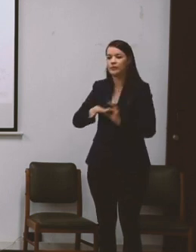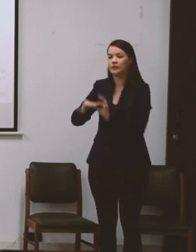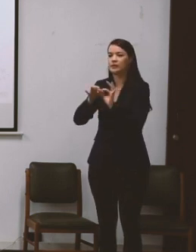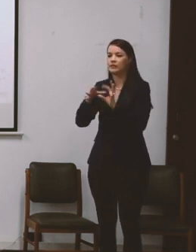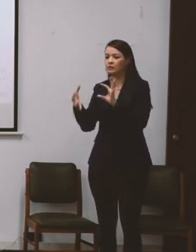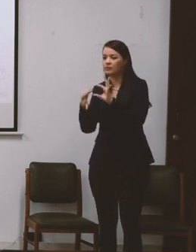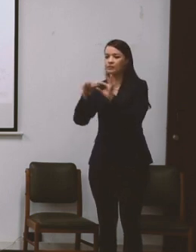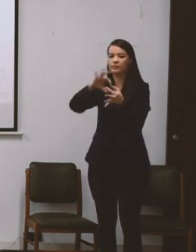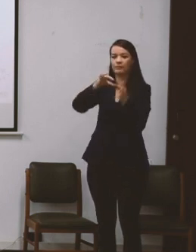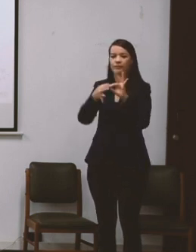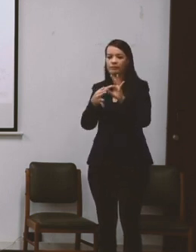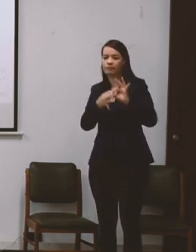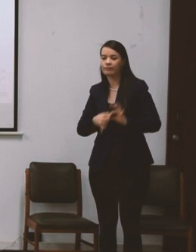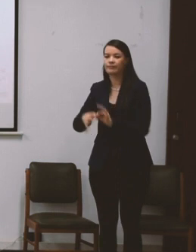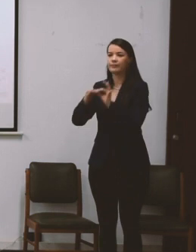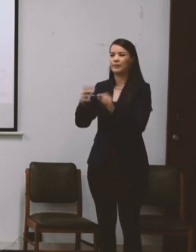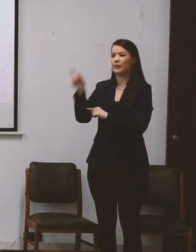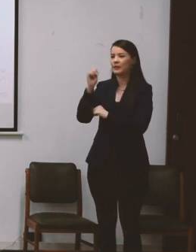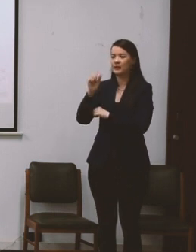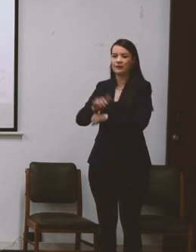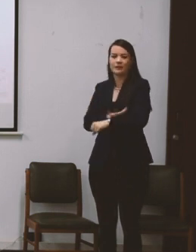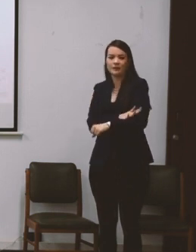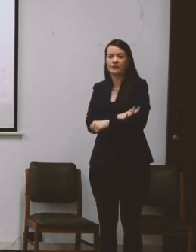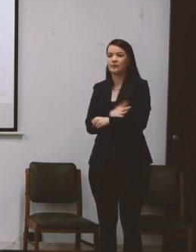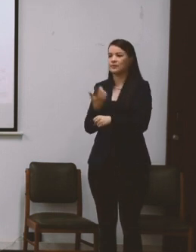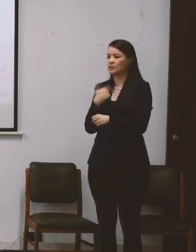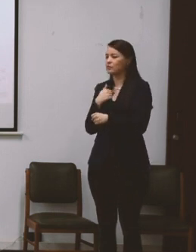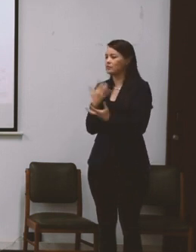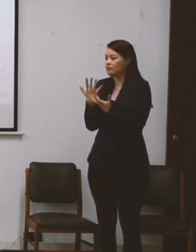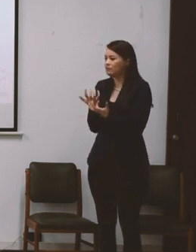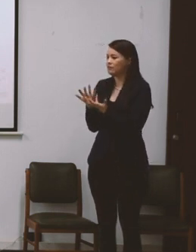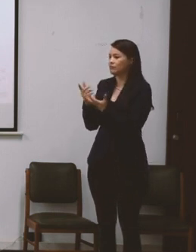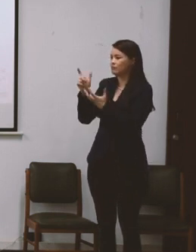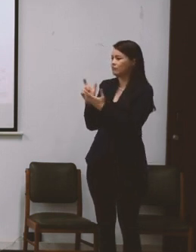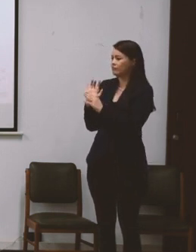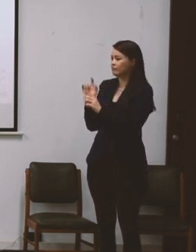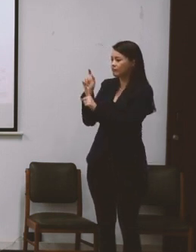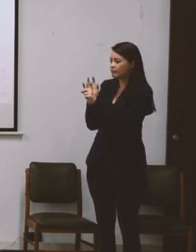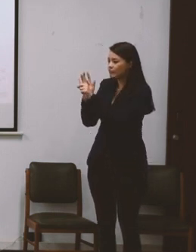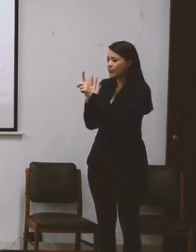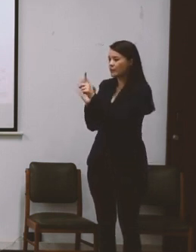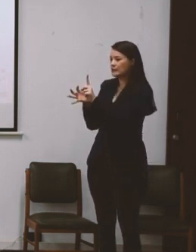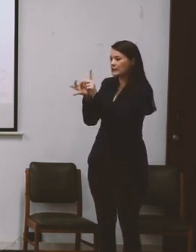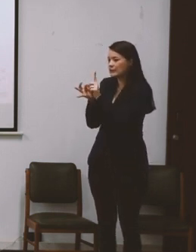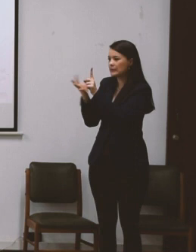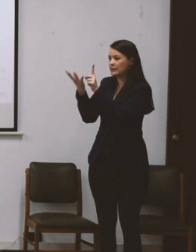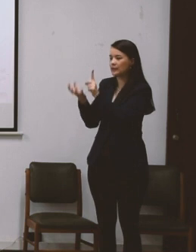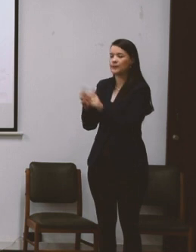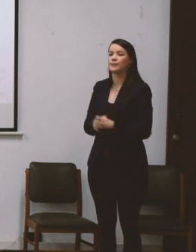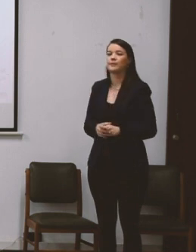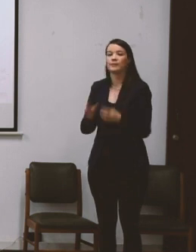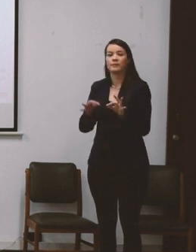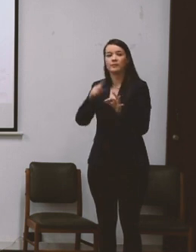necesarias, afectivas, políticas, materiales, a tocarnos, a querer llegar a alguien. Seamos